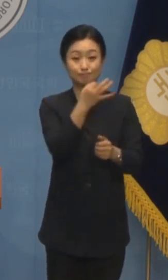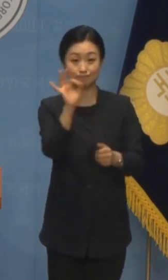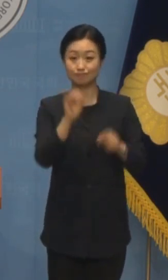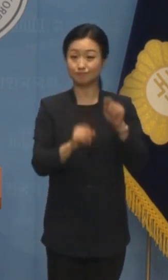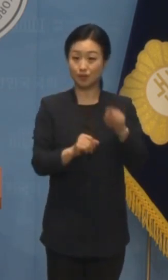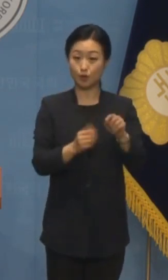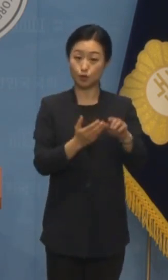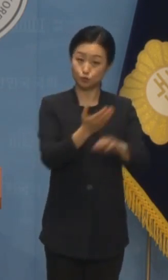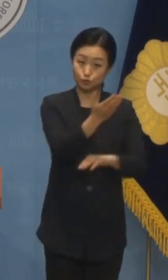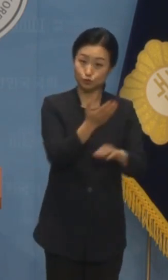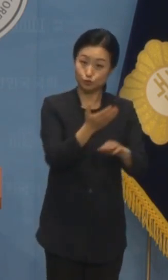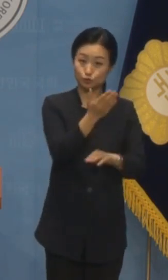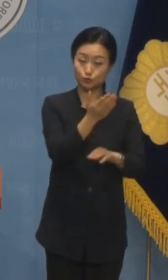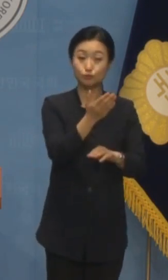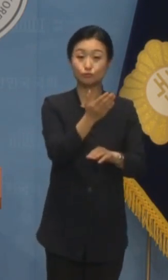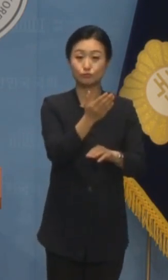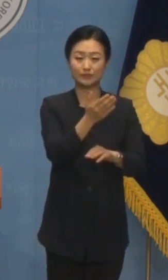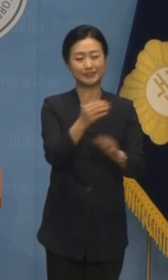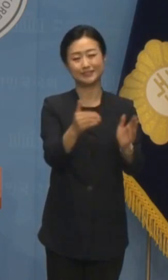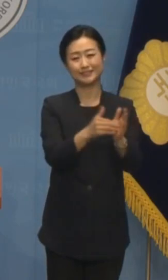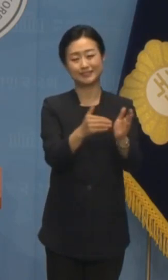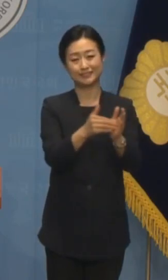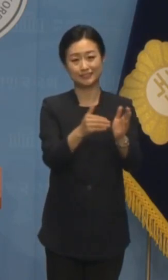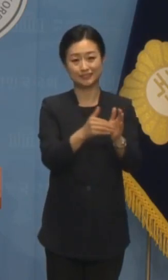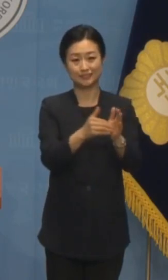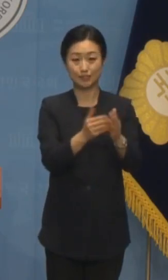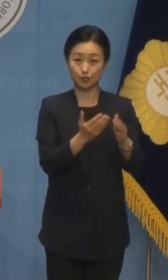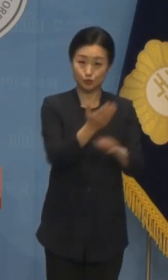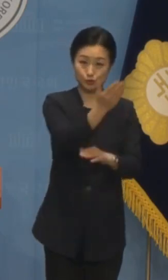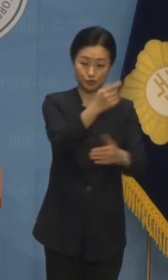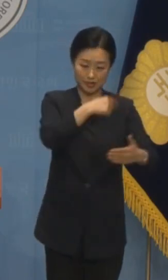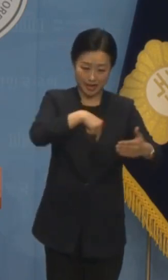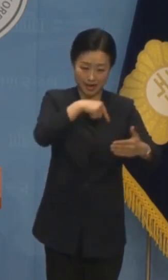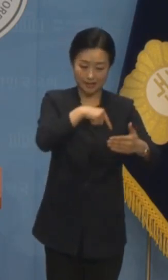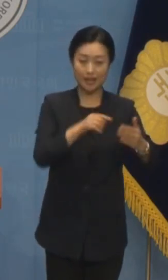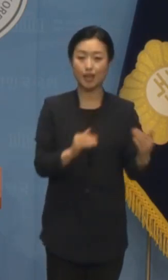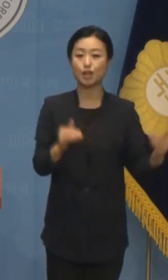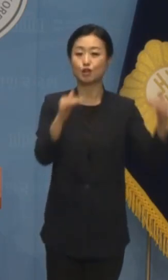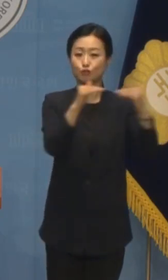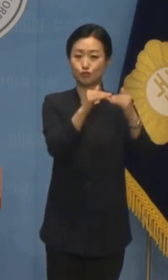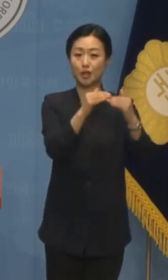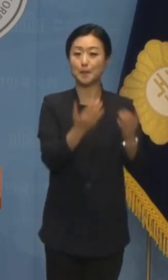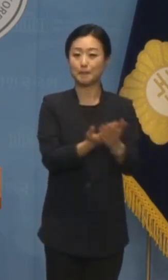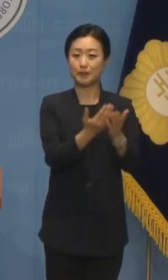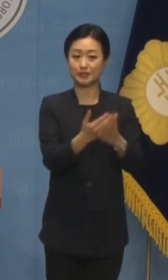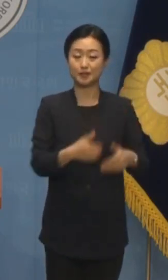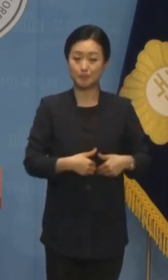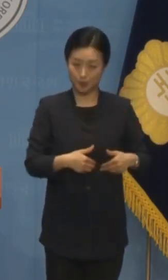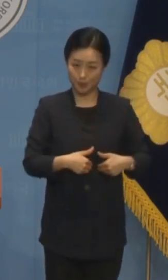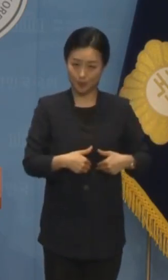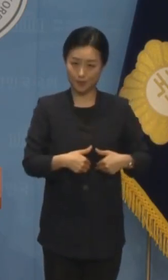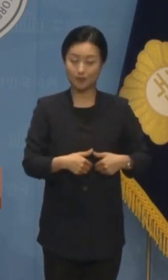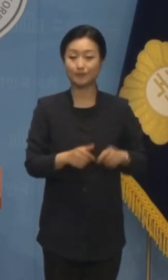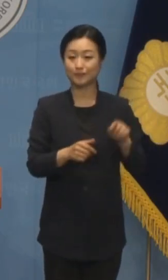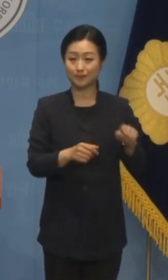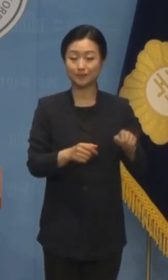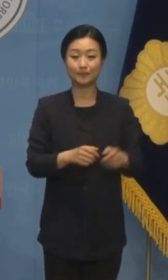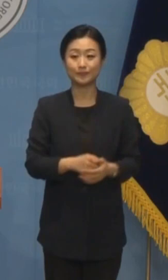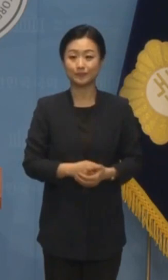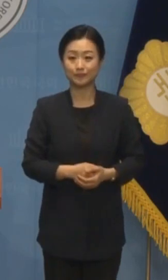것은 수출주도 성장 모델의 수명이 다했고 수출과 내수의 균형 발전이 필요하다라는 입장에 서 있습니다.